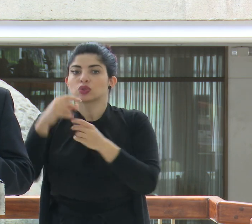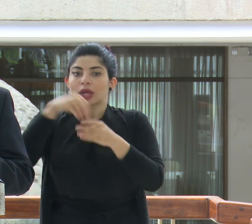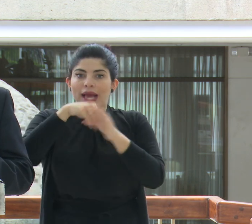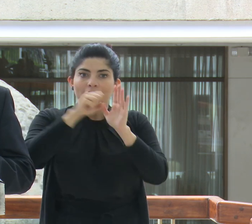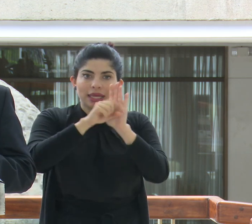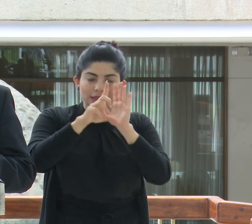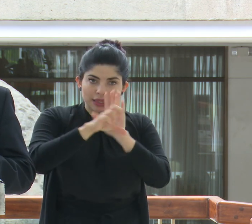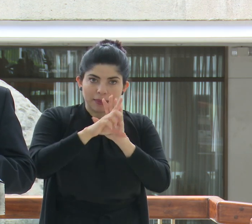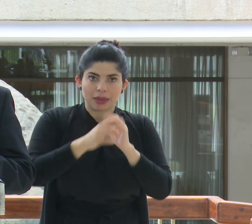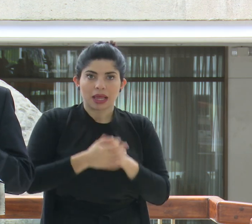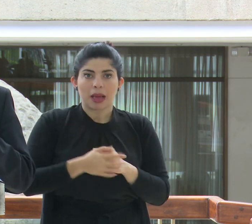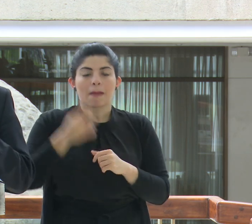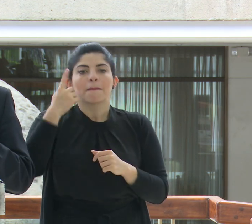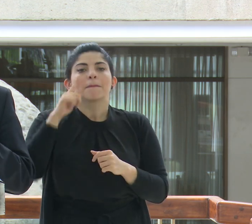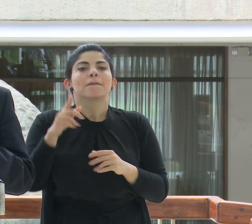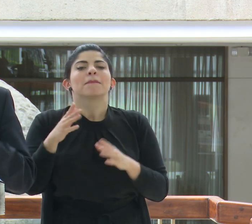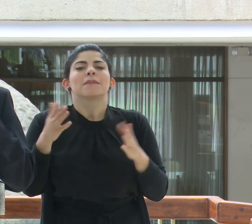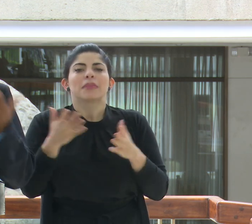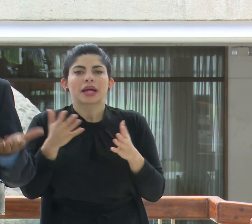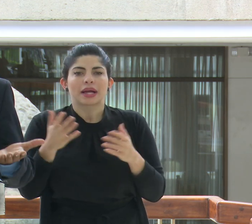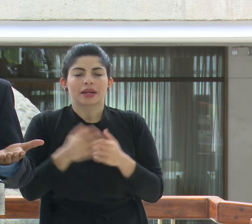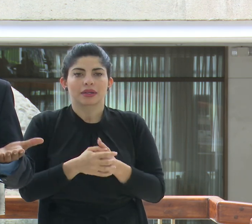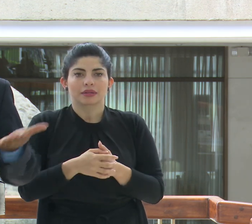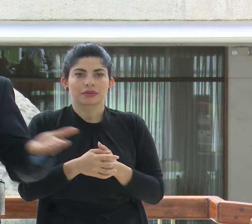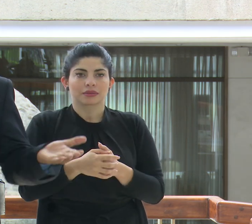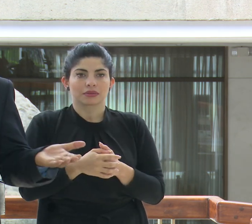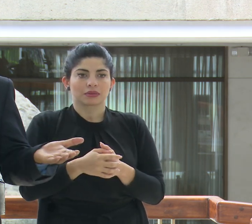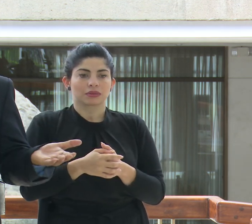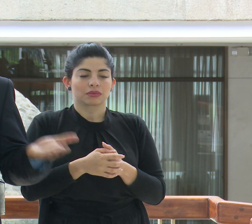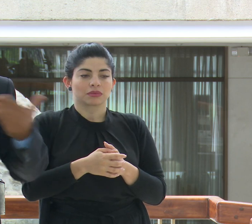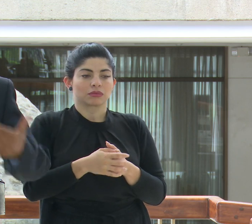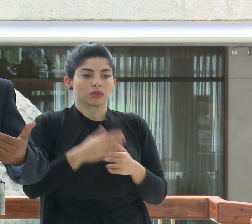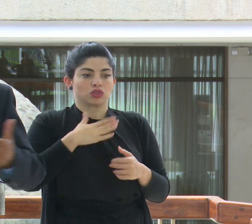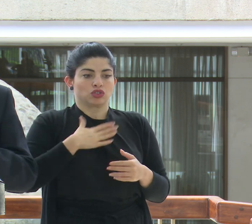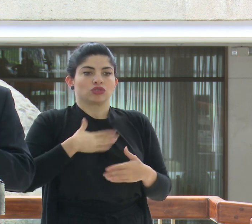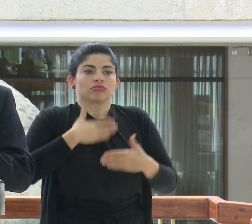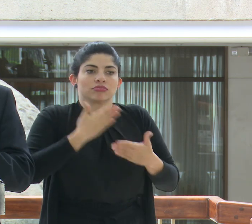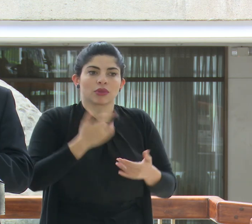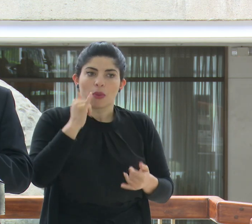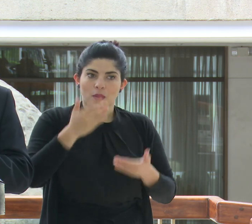Asamblea Legislativa para efecto de pues ponerme la orden ya